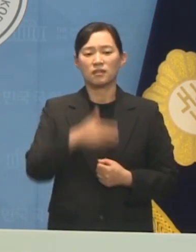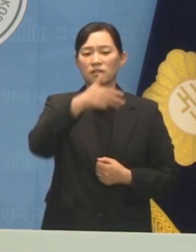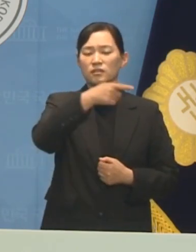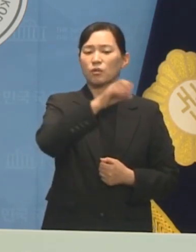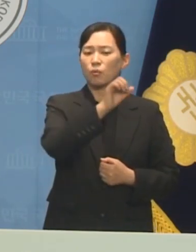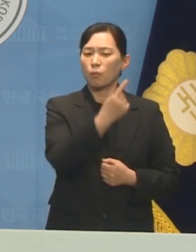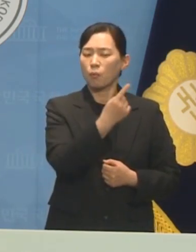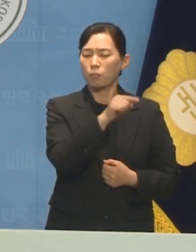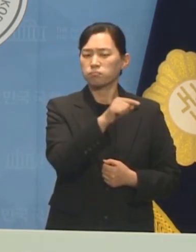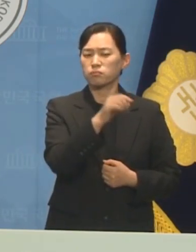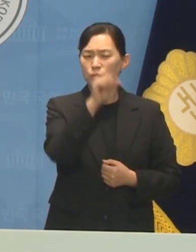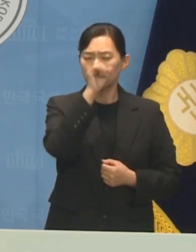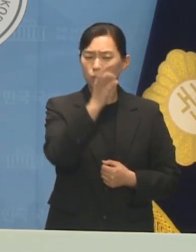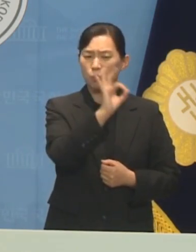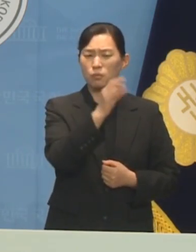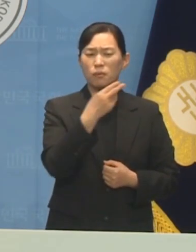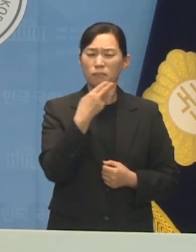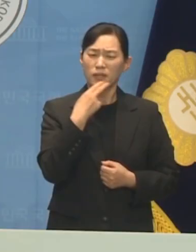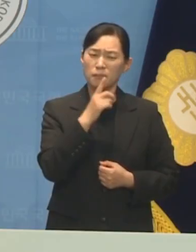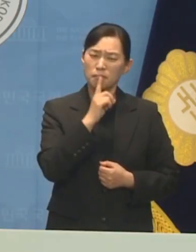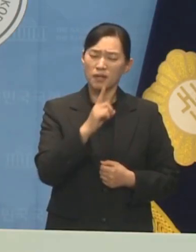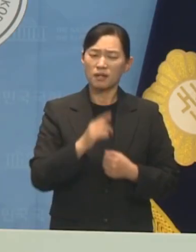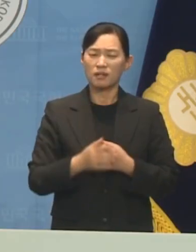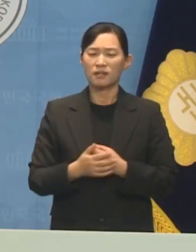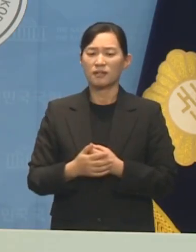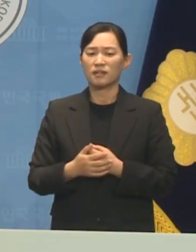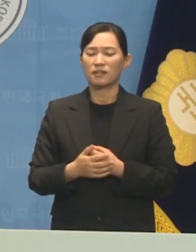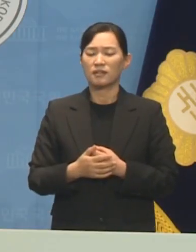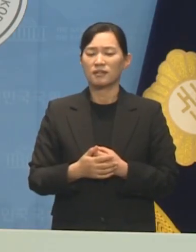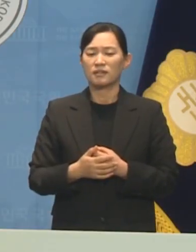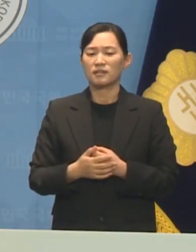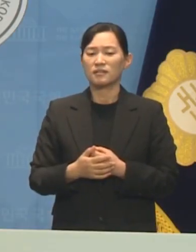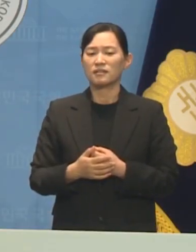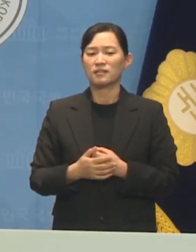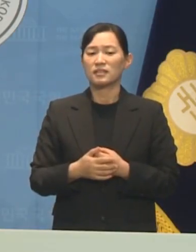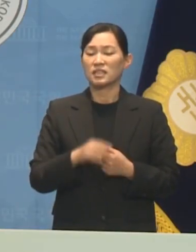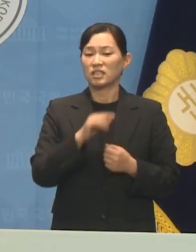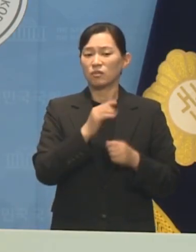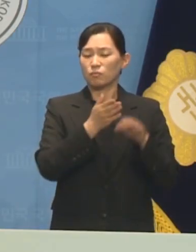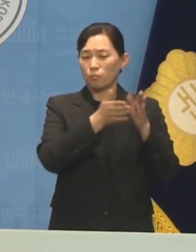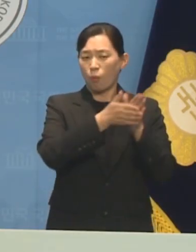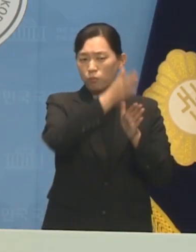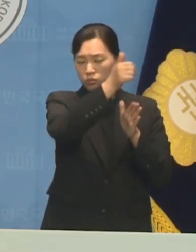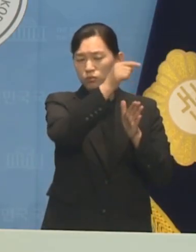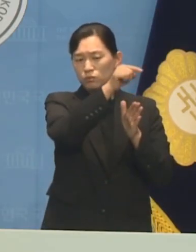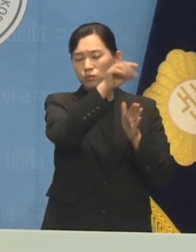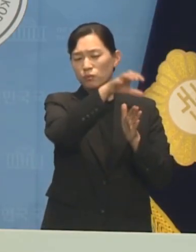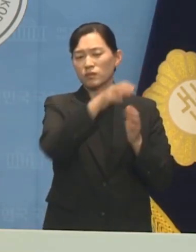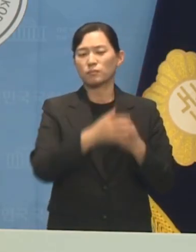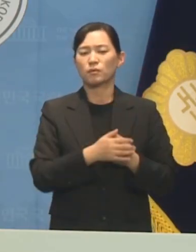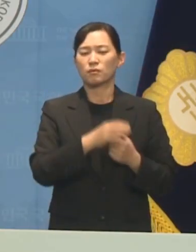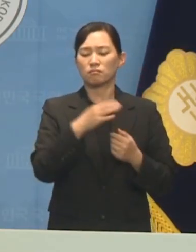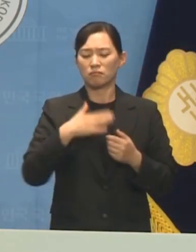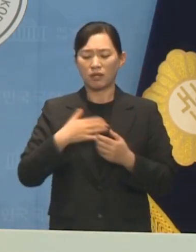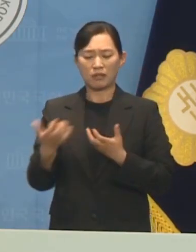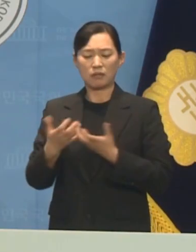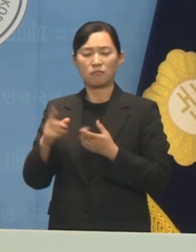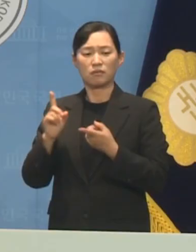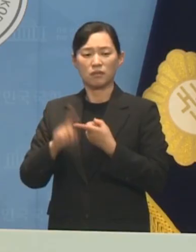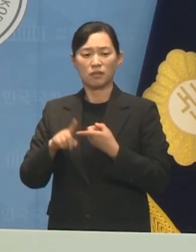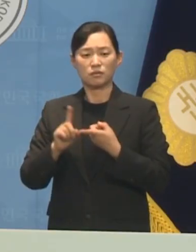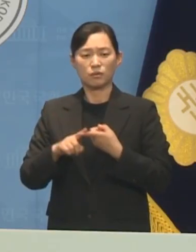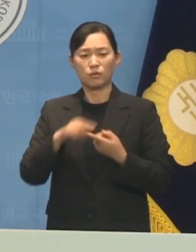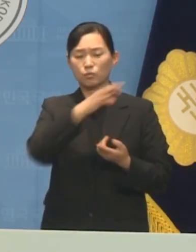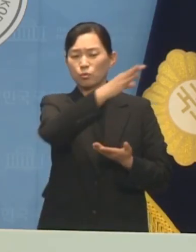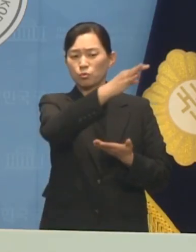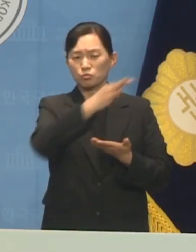돈이 없다. 이 말은 청원아이스 원청으로부터 청원아이스 엔지니어링이 우리가 제대로 일한 거에 대해서